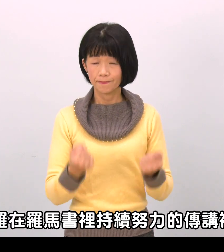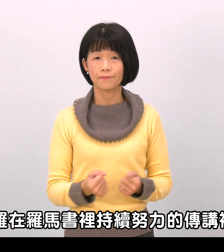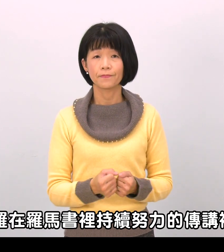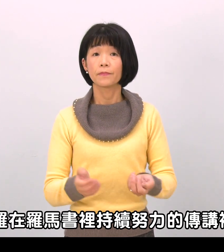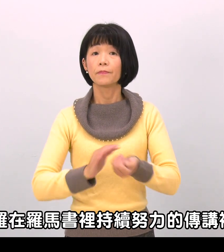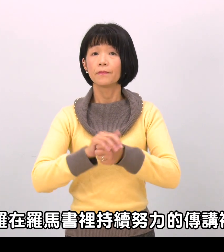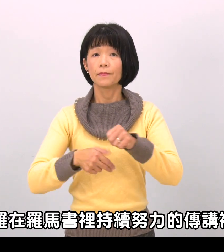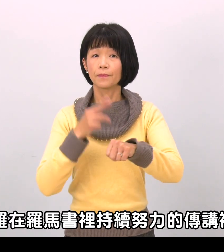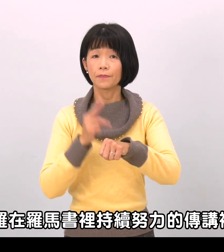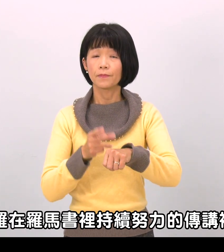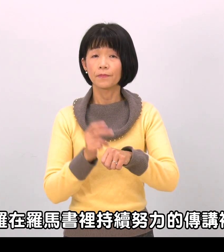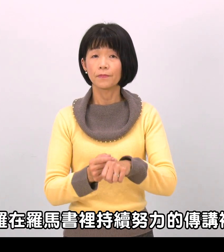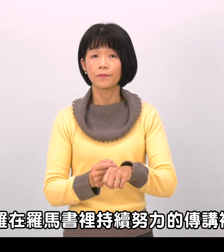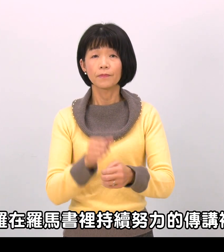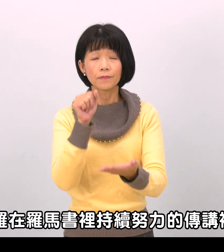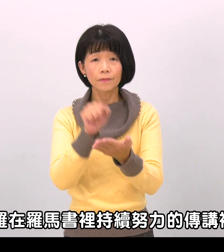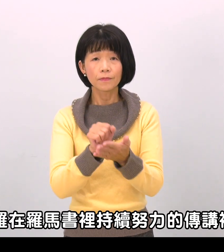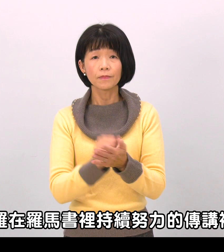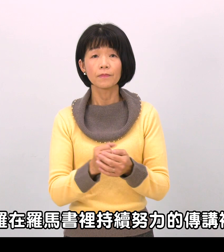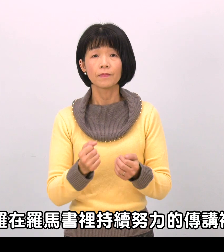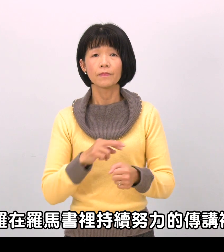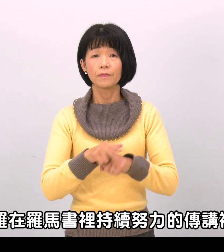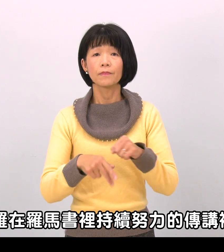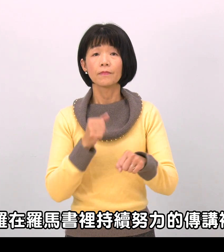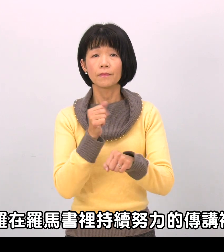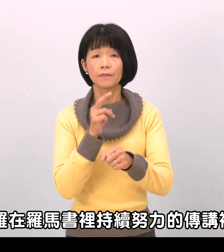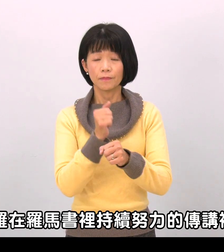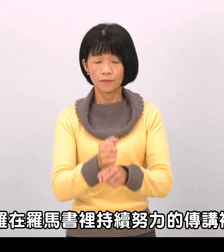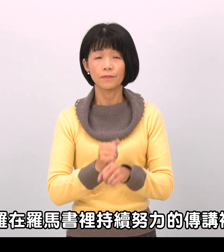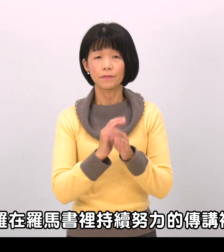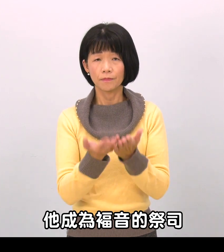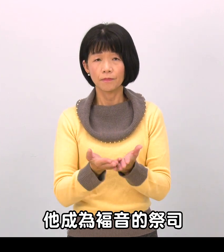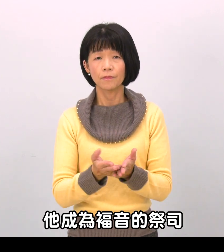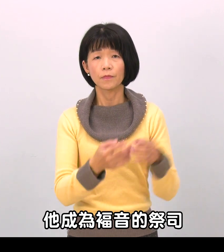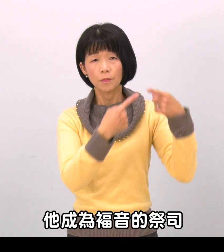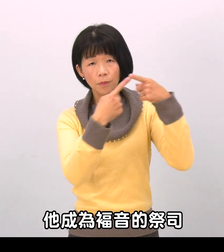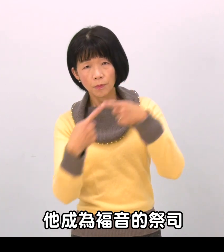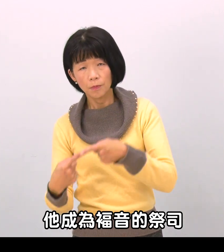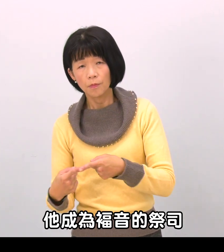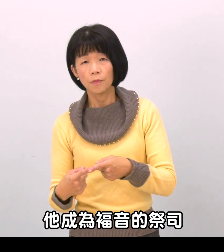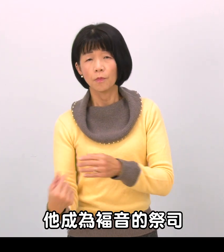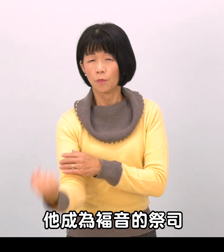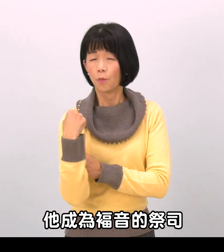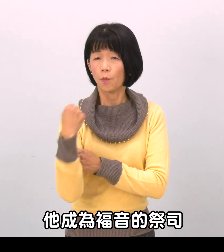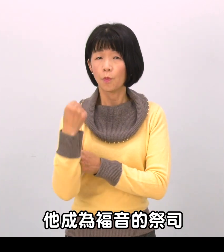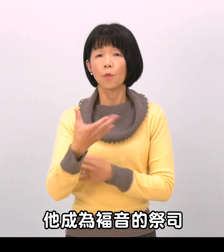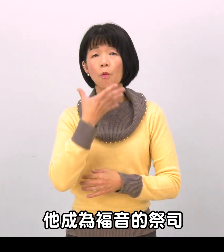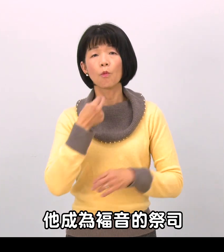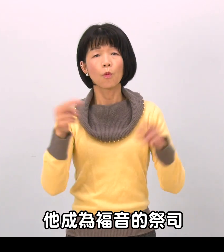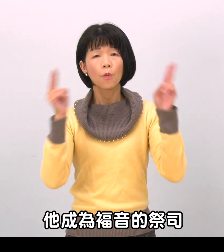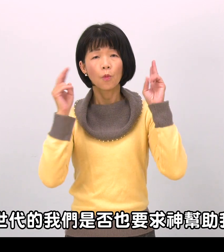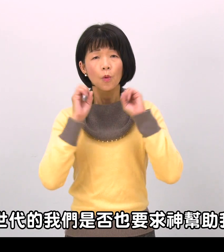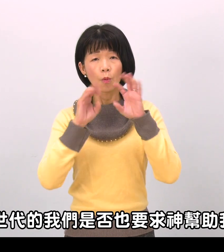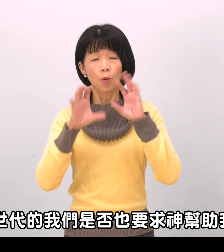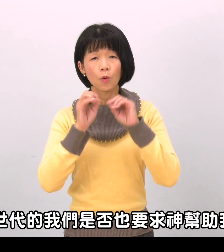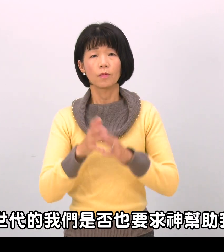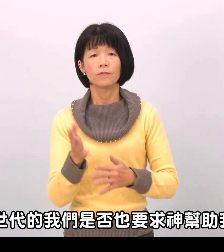书里持续努力地传讲福音，他成为福音的祭司。这世代的我